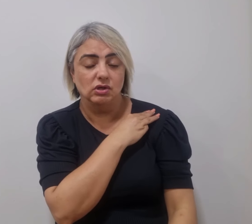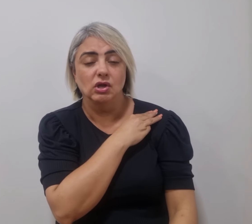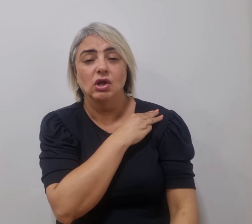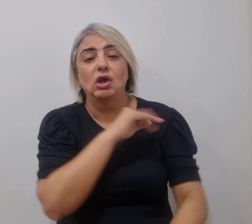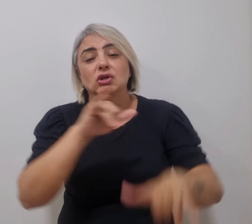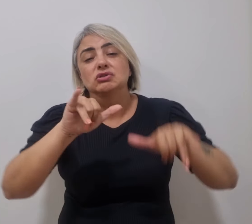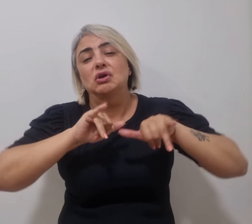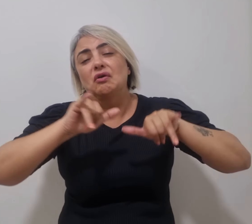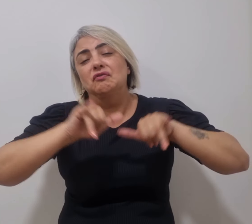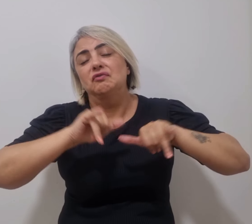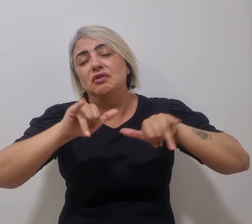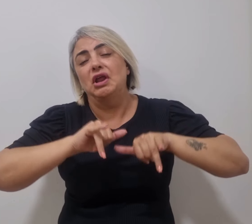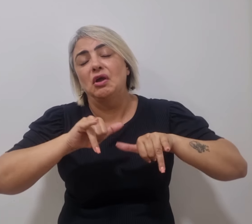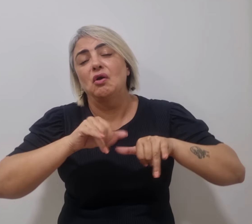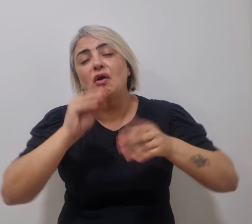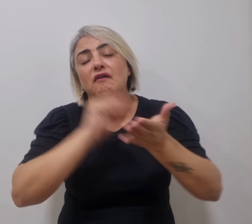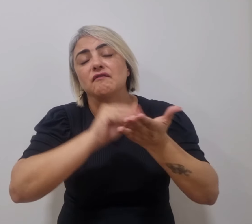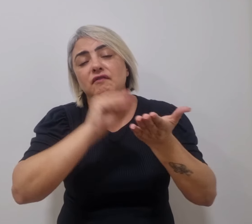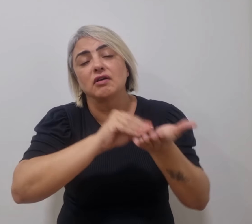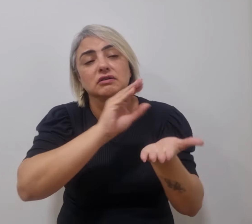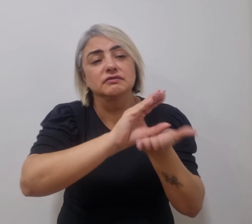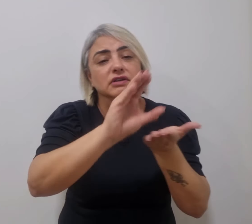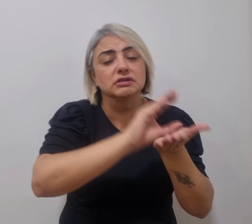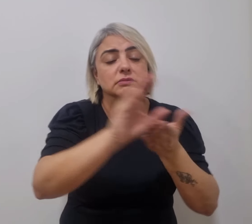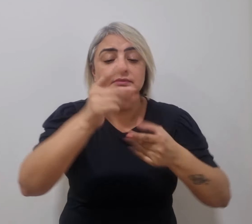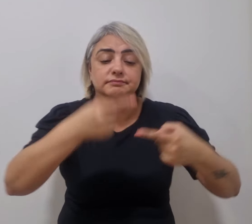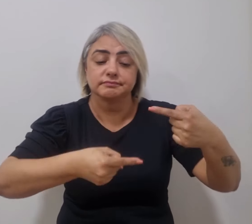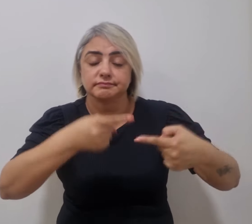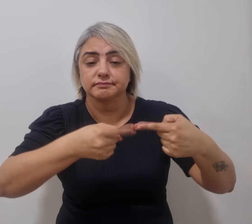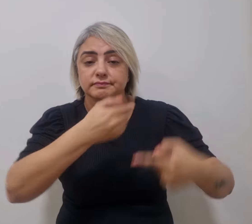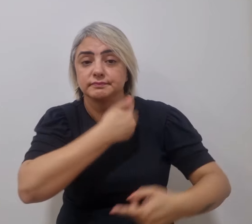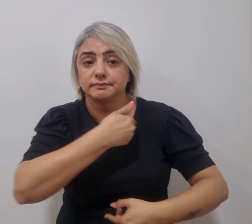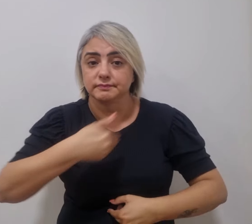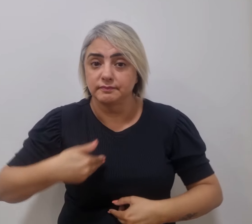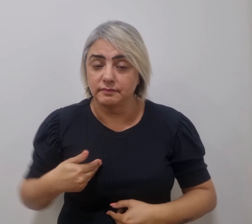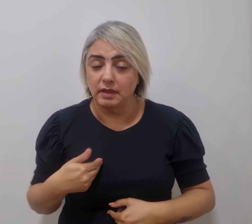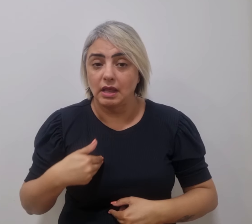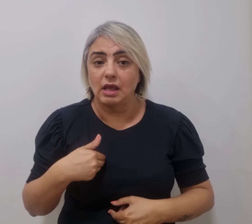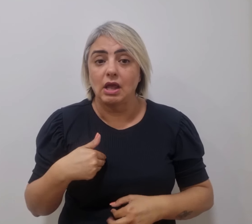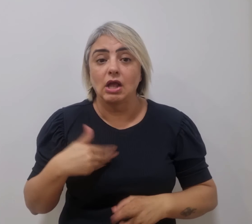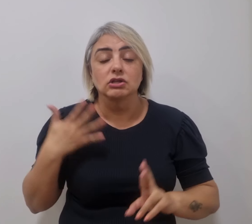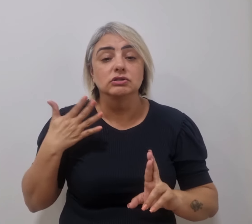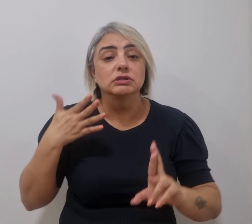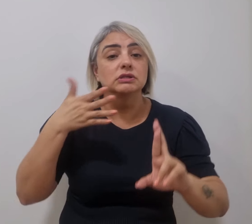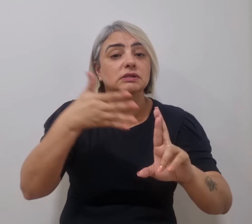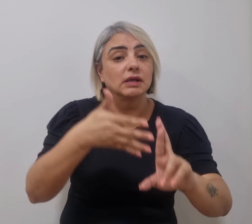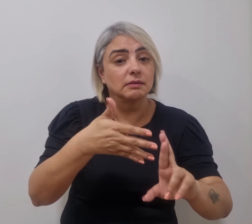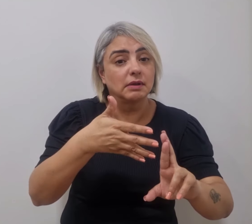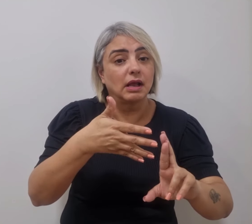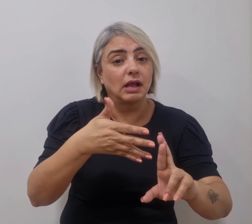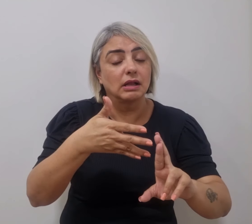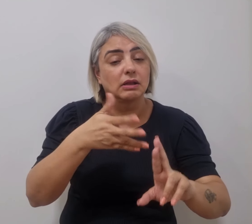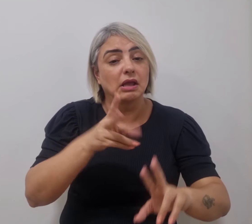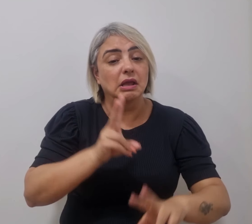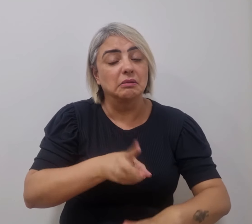com a falta de investimento e políticas públicas direcionadas e perpetuando a